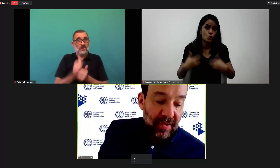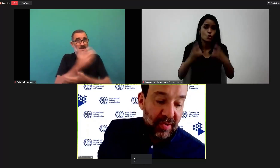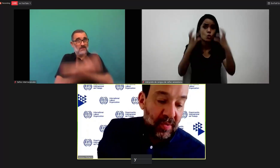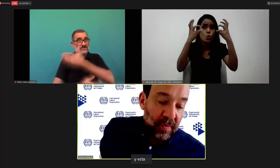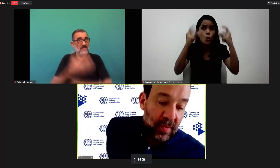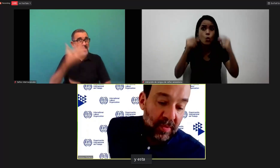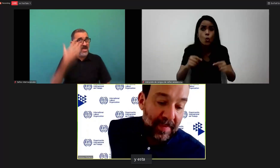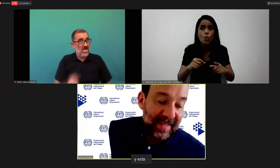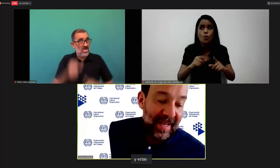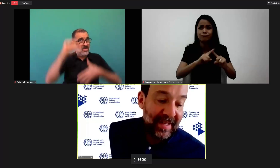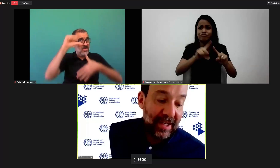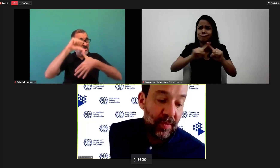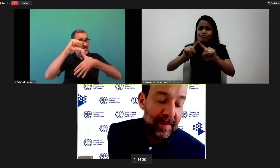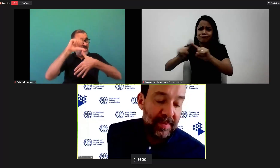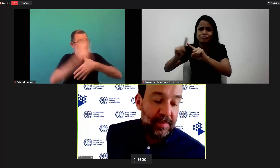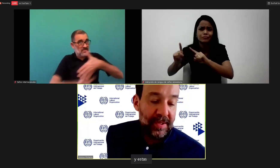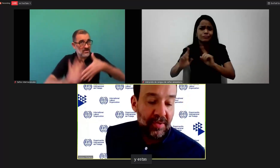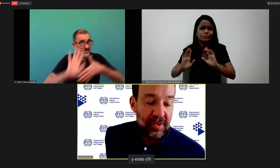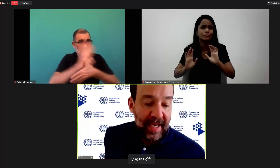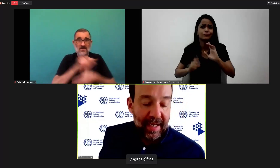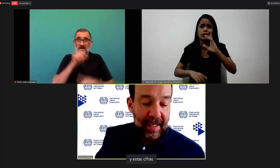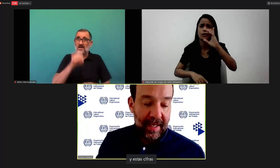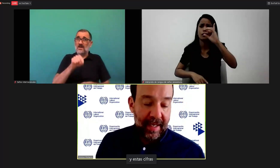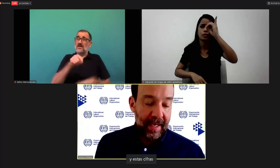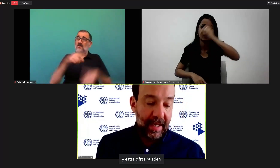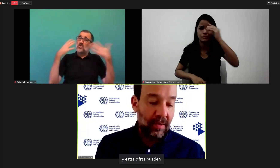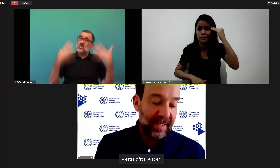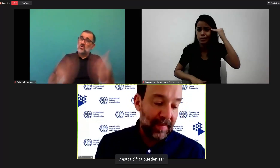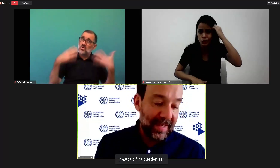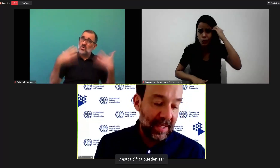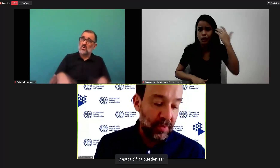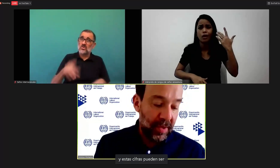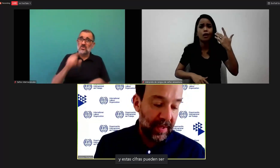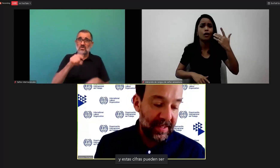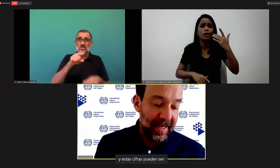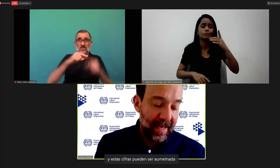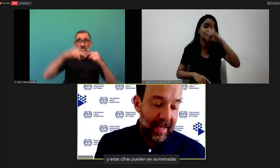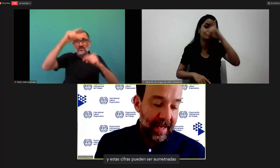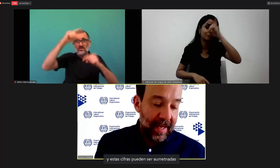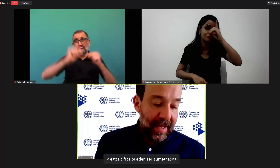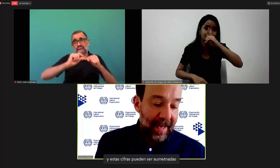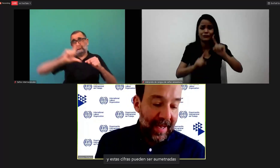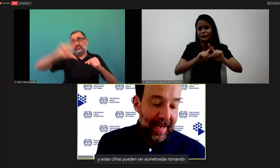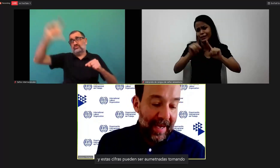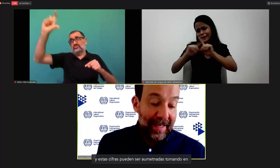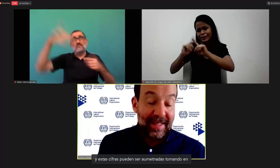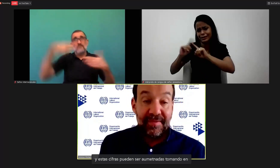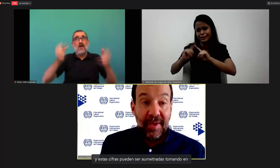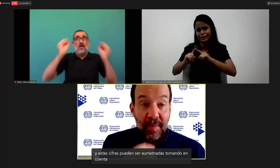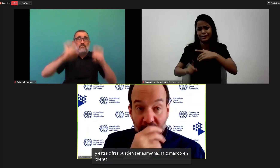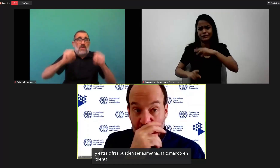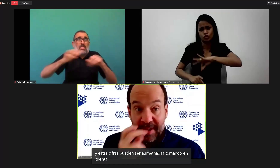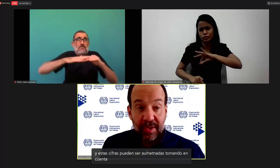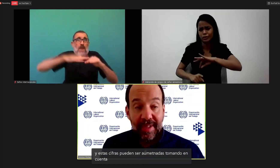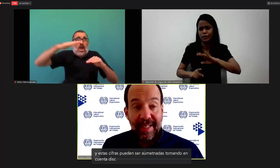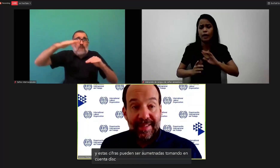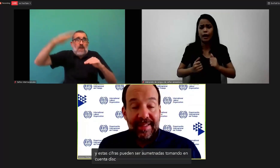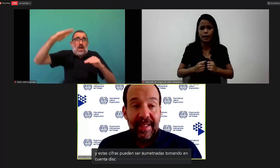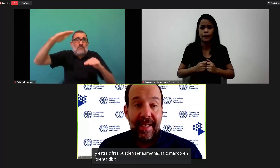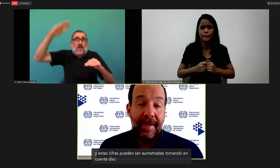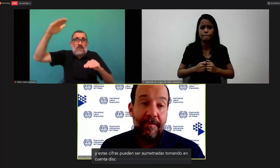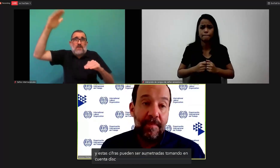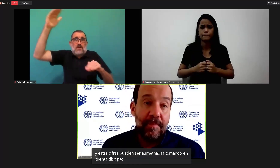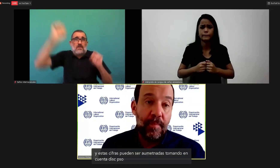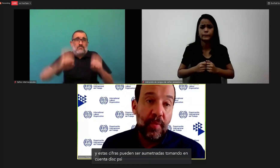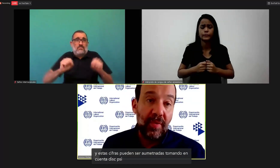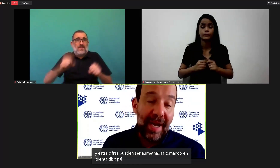el caso de personas con discapacidad intelectual, psicosocial y con discapacidades múltiples. El desafío, por supuesto,